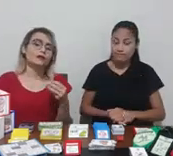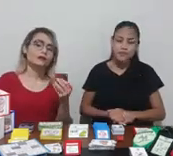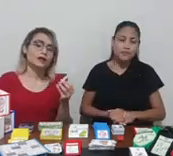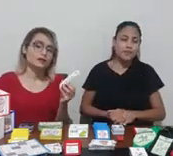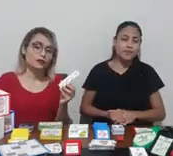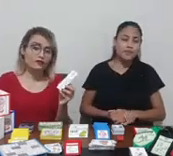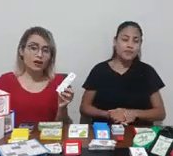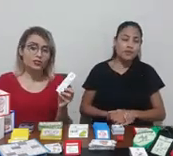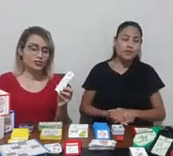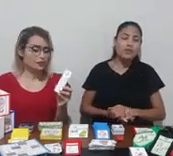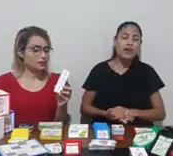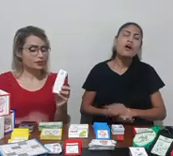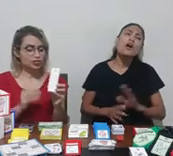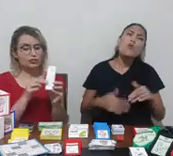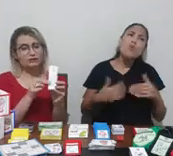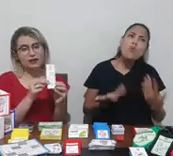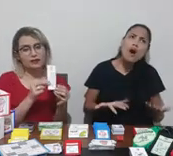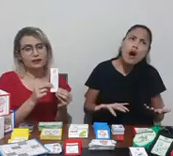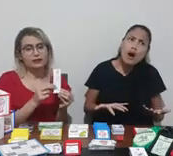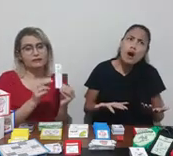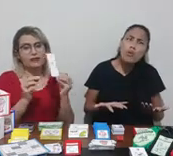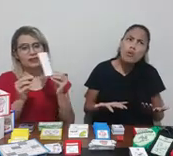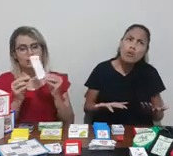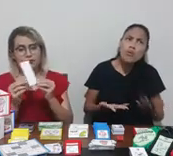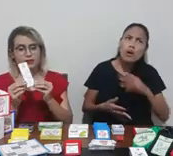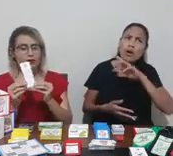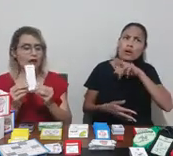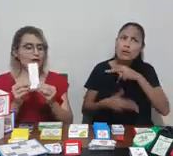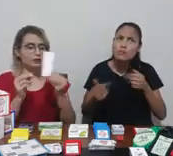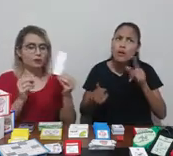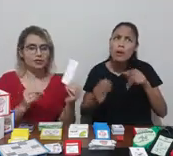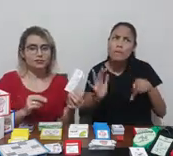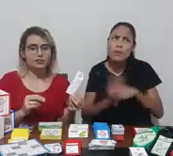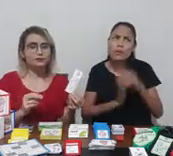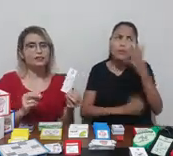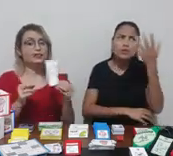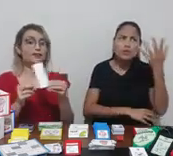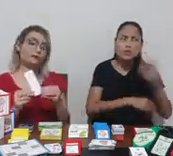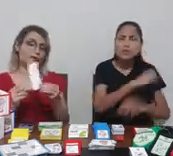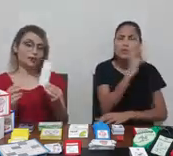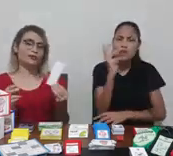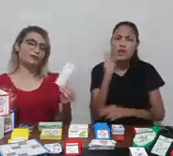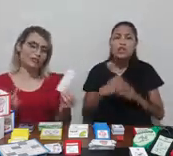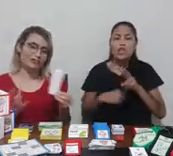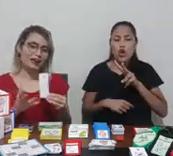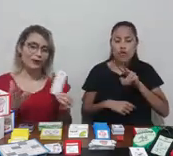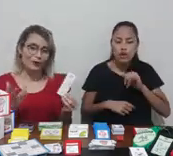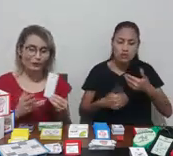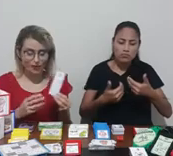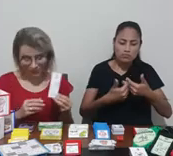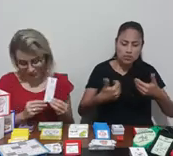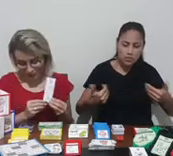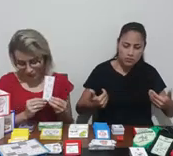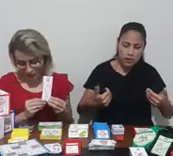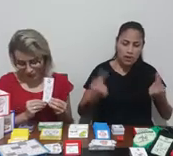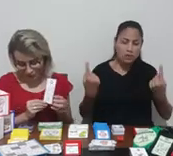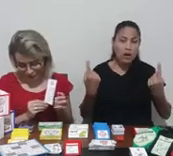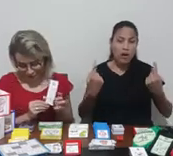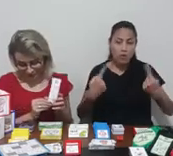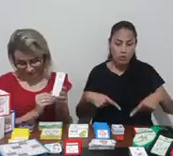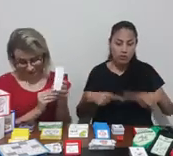são animais selvagens? Então, a gente vai fazer a separação e, consequentemente, a competição entre